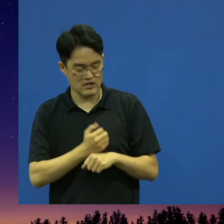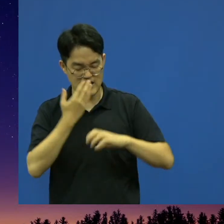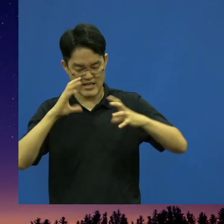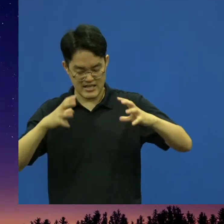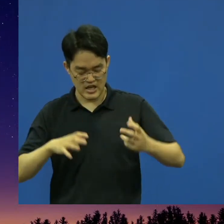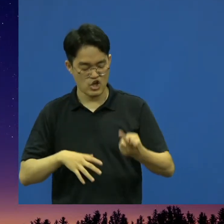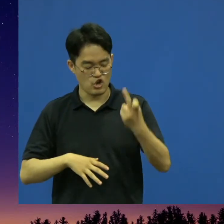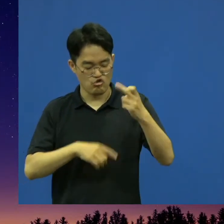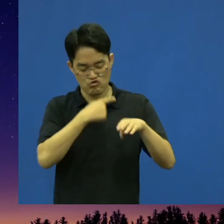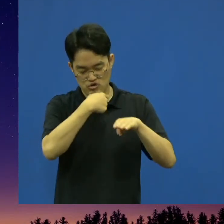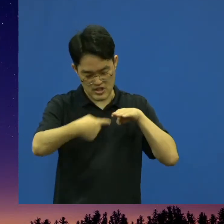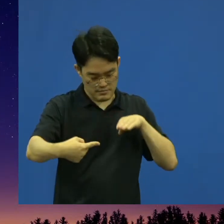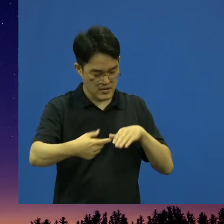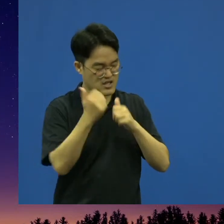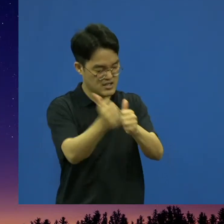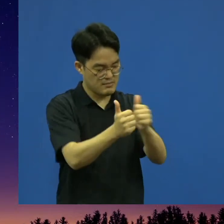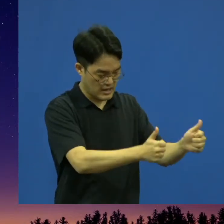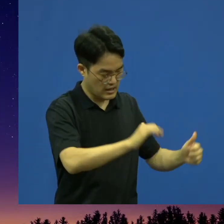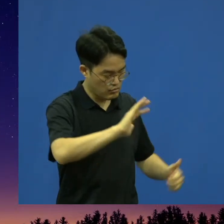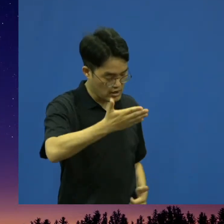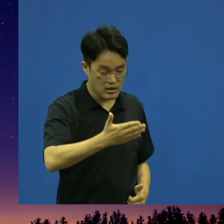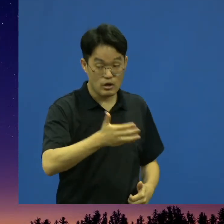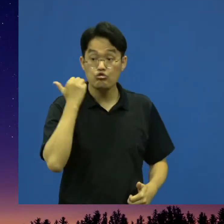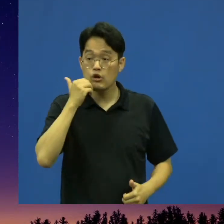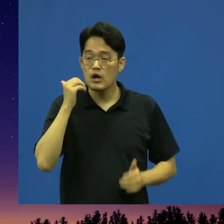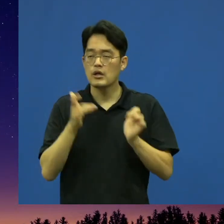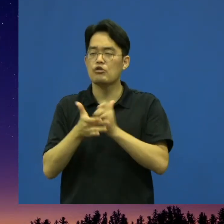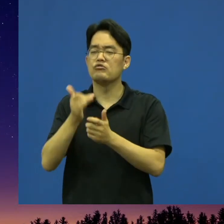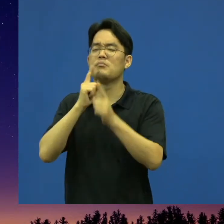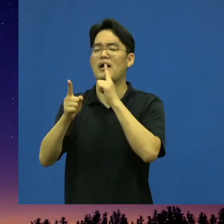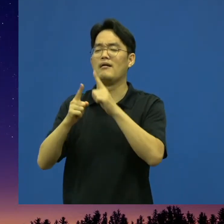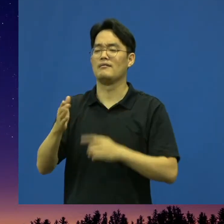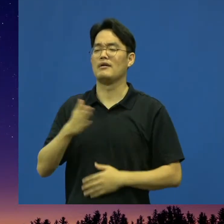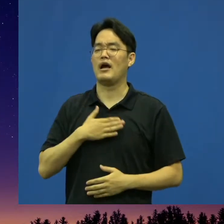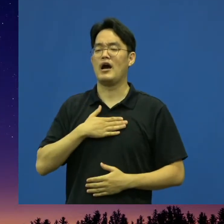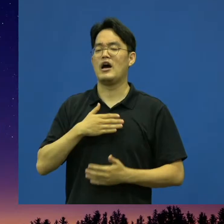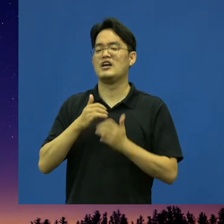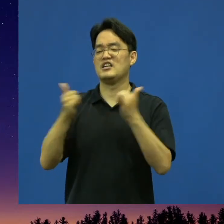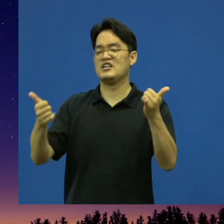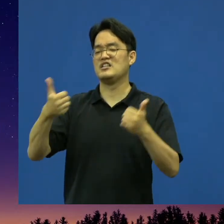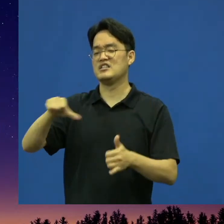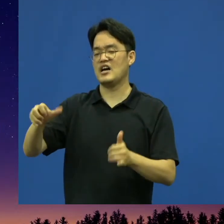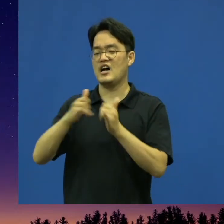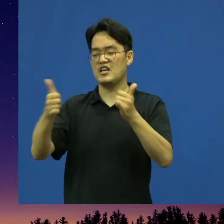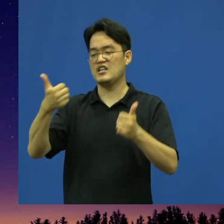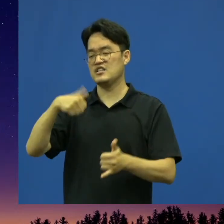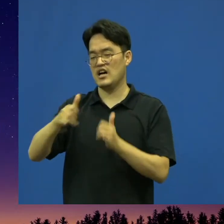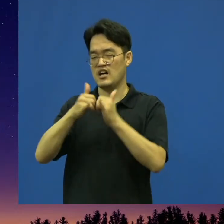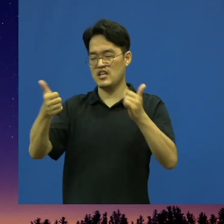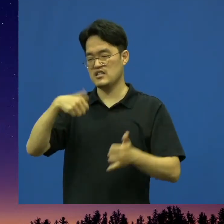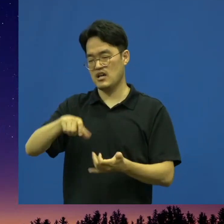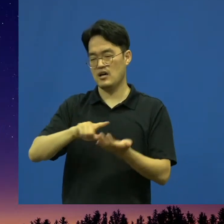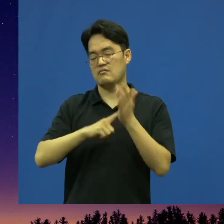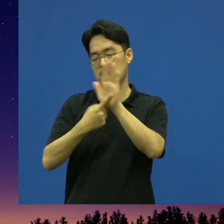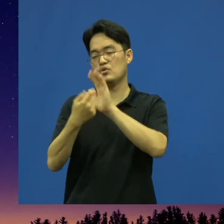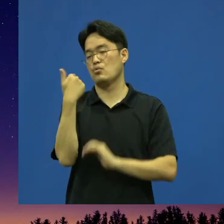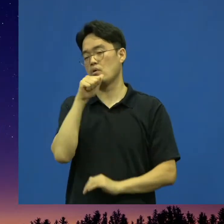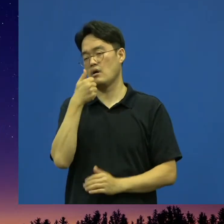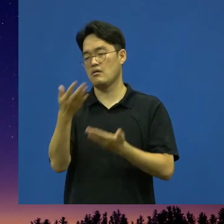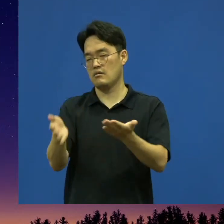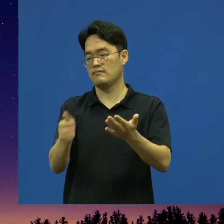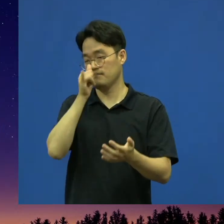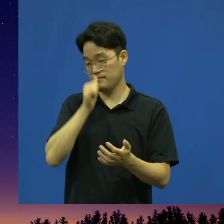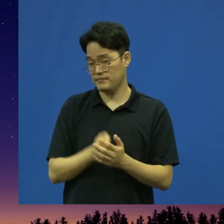심판하리라. 사랑하는 여러분, 인자에 대한 이야기를 당신을 가리키면서